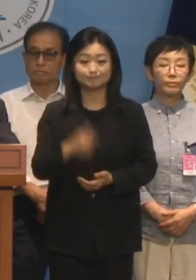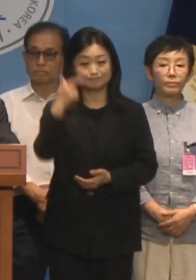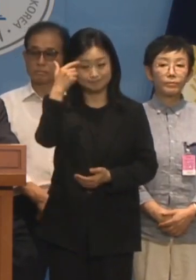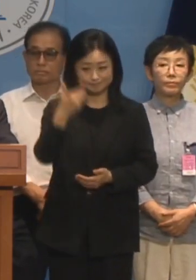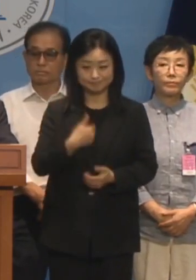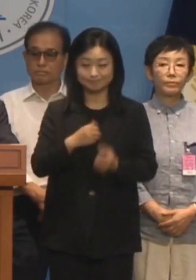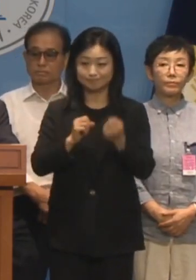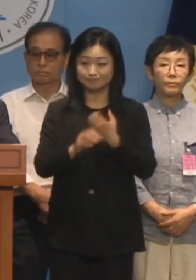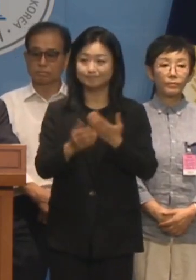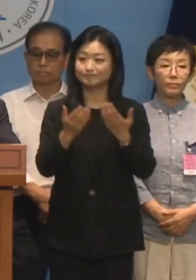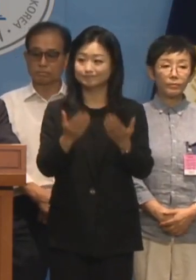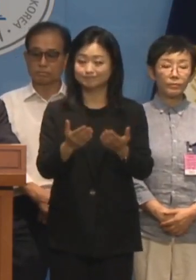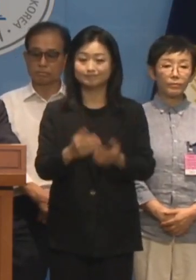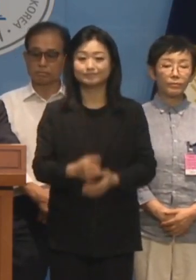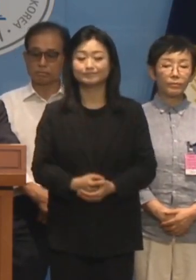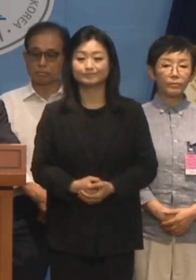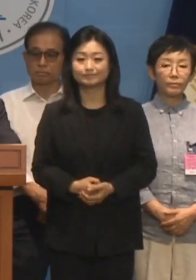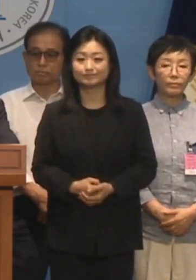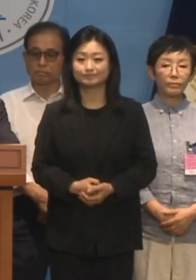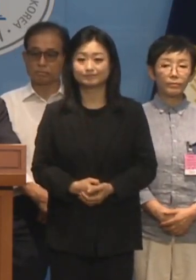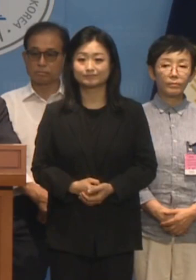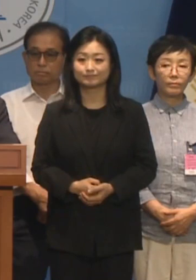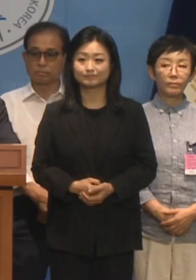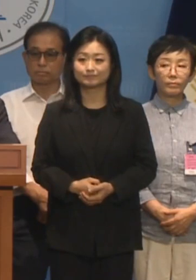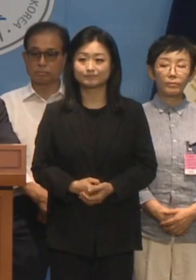질문에 답변을 드리겠습니다.